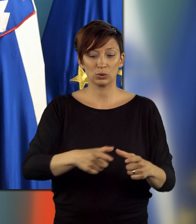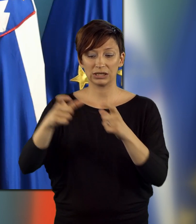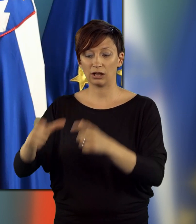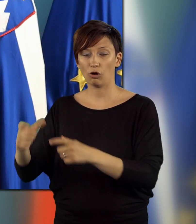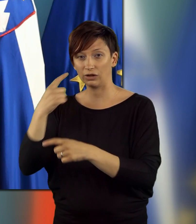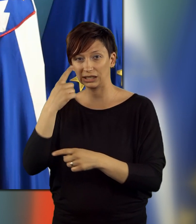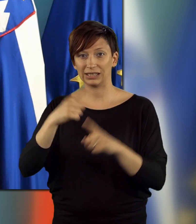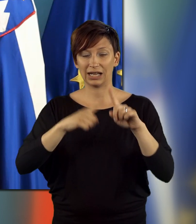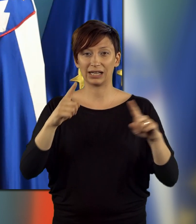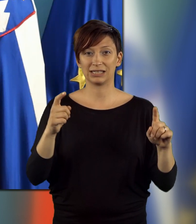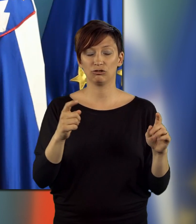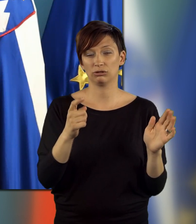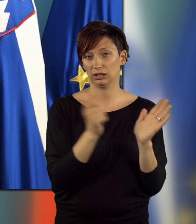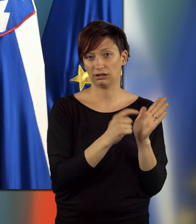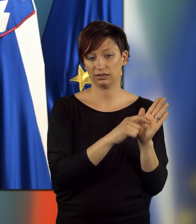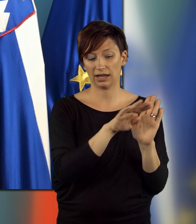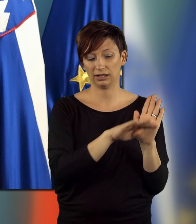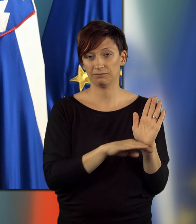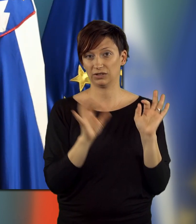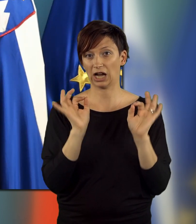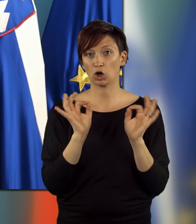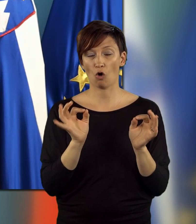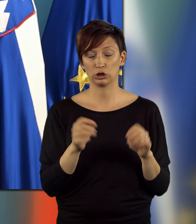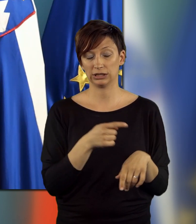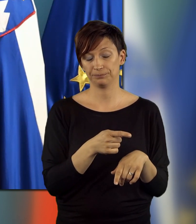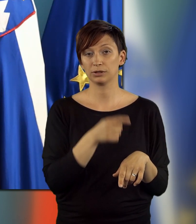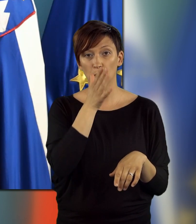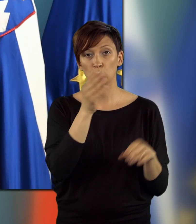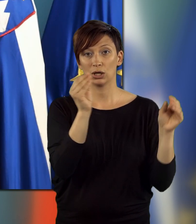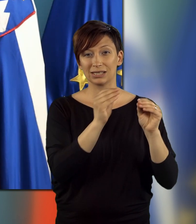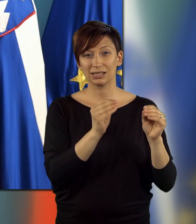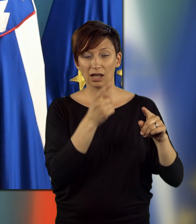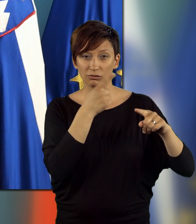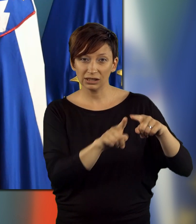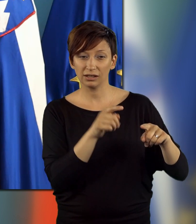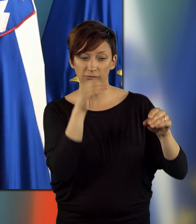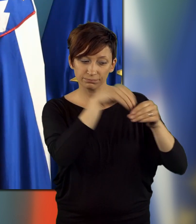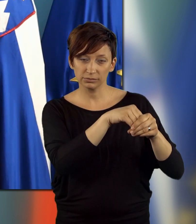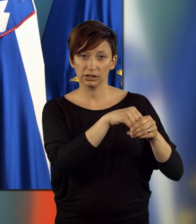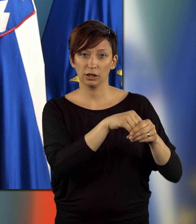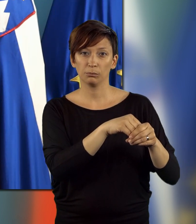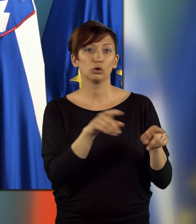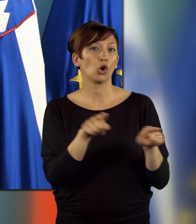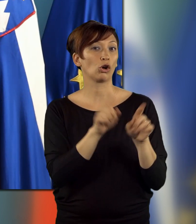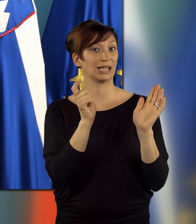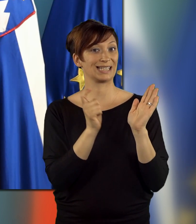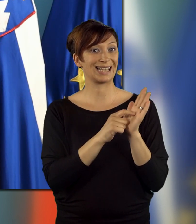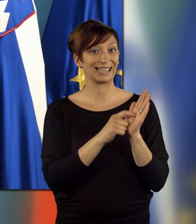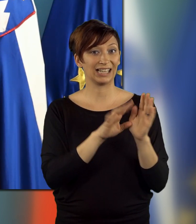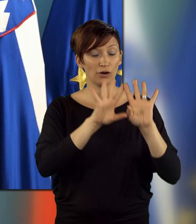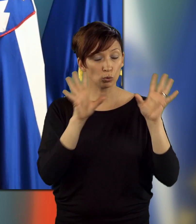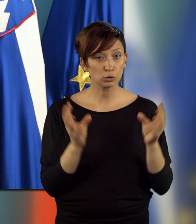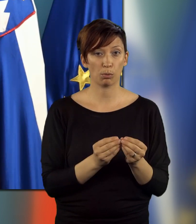na določene kazalnike kakovosti. Ti bodo sestavni del in bodo vneseni kot zahteva